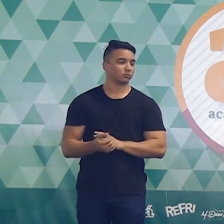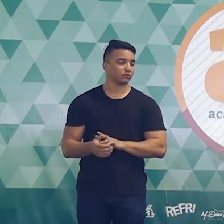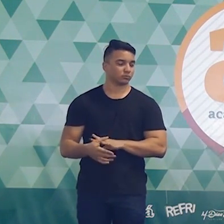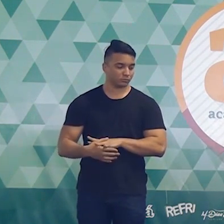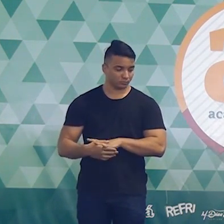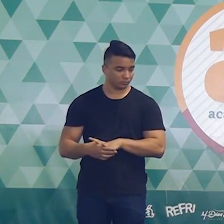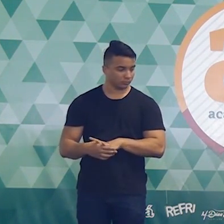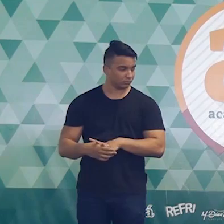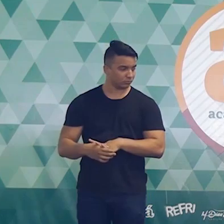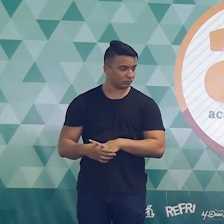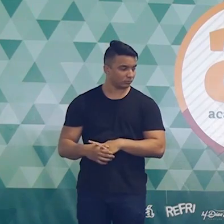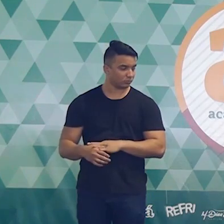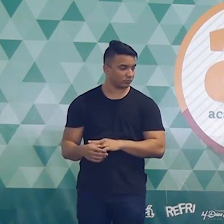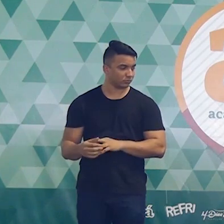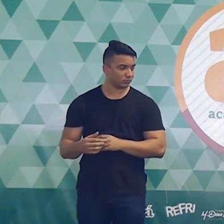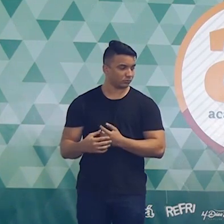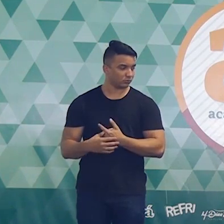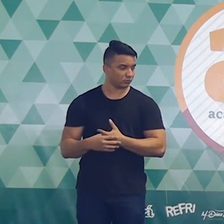Vou botar aqui do lado do livro.